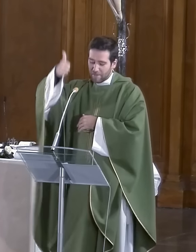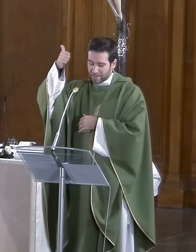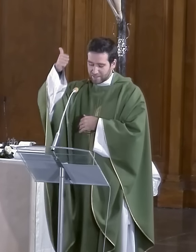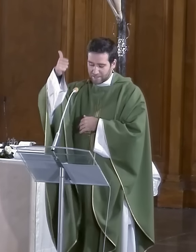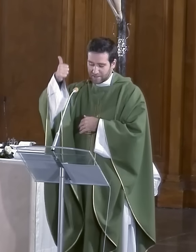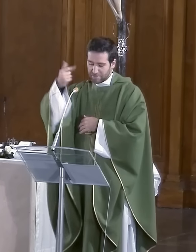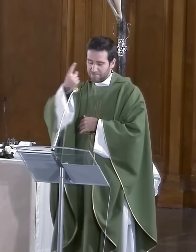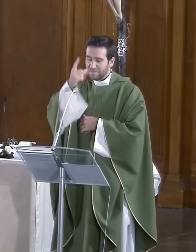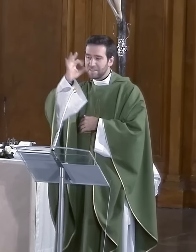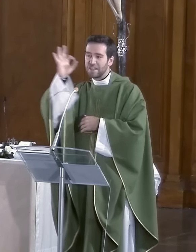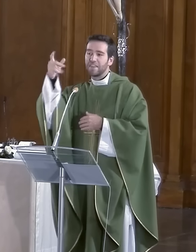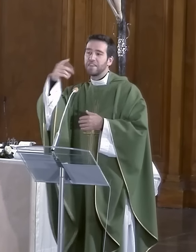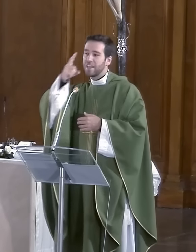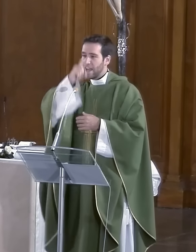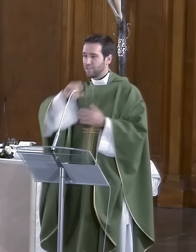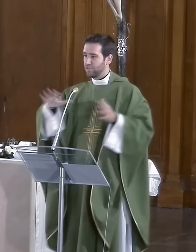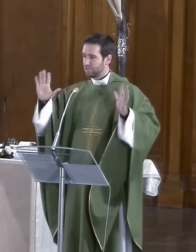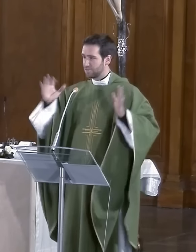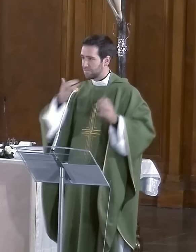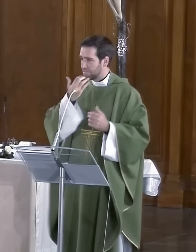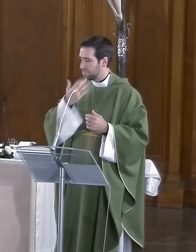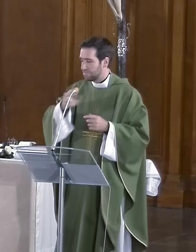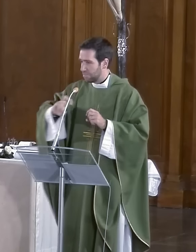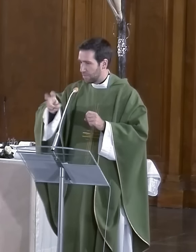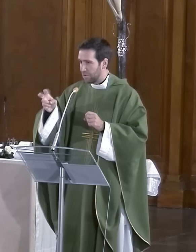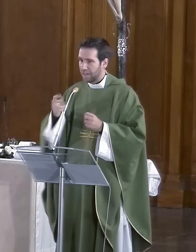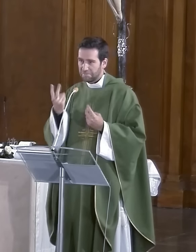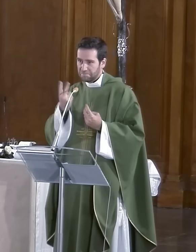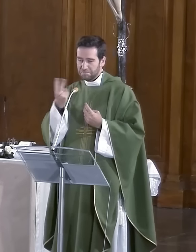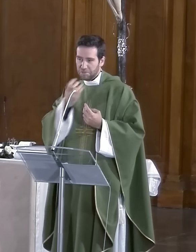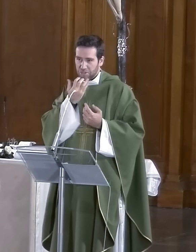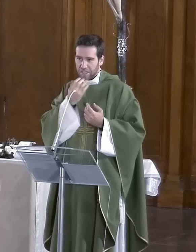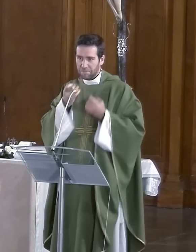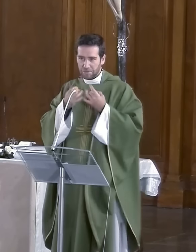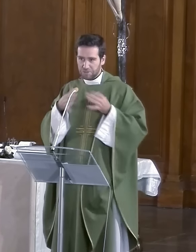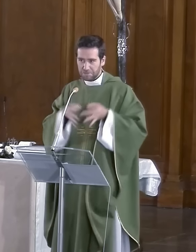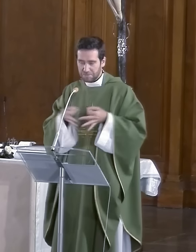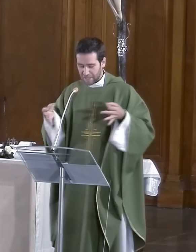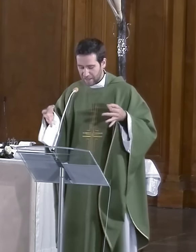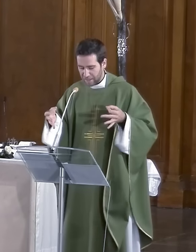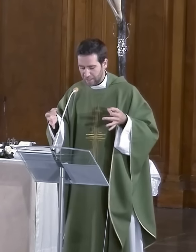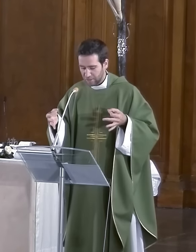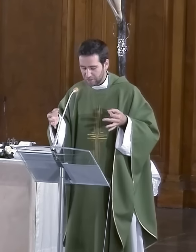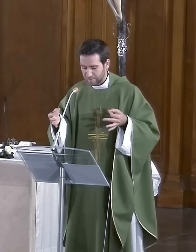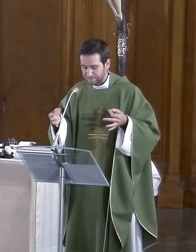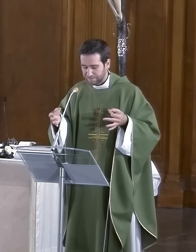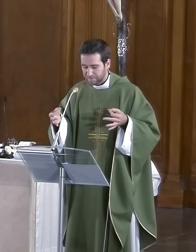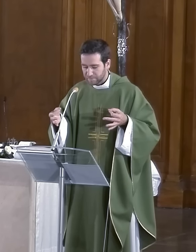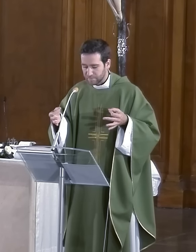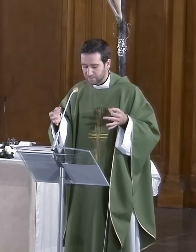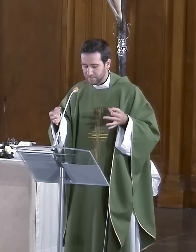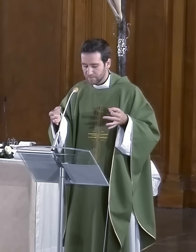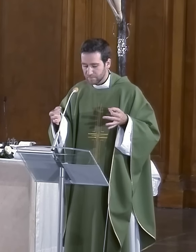hace más de 100 años», por poner dos ejemplos sencillos.